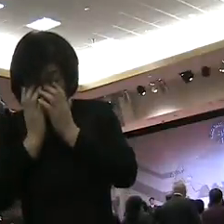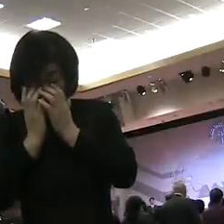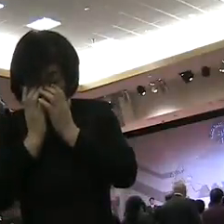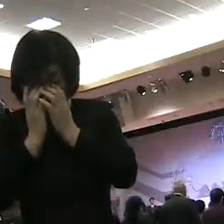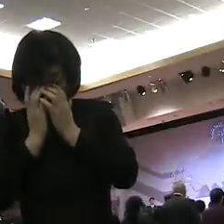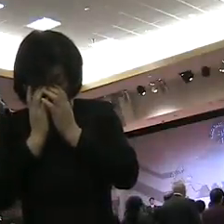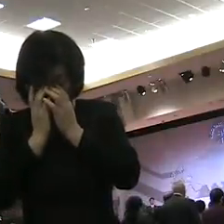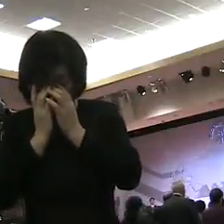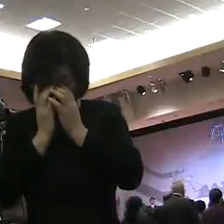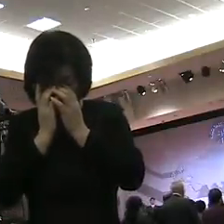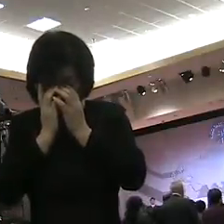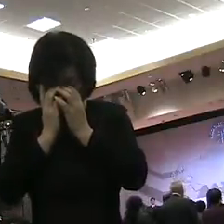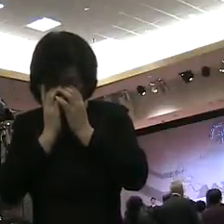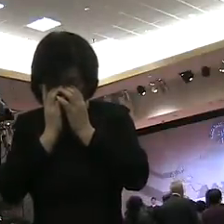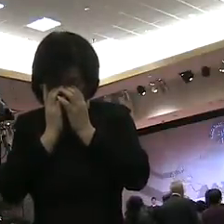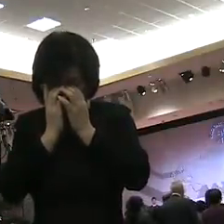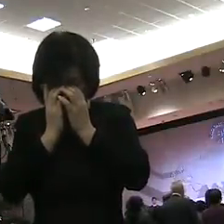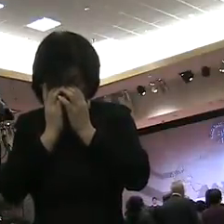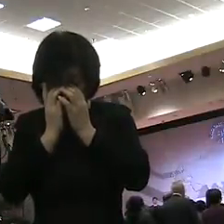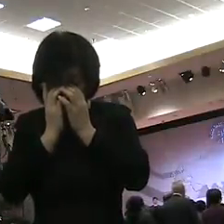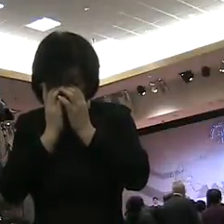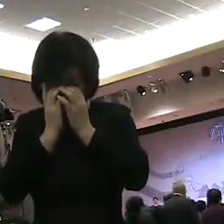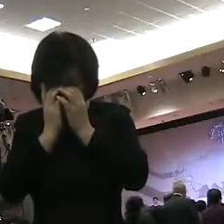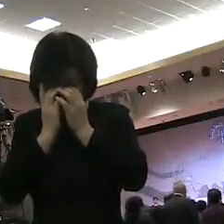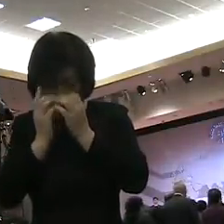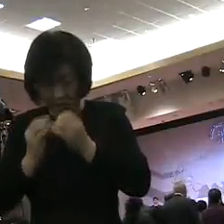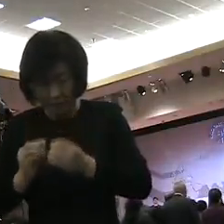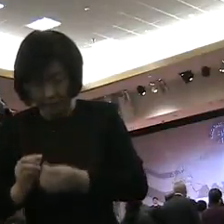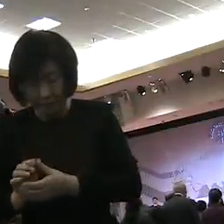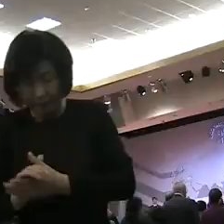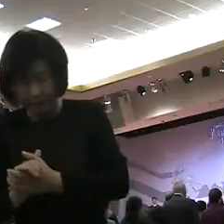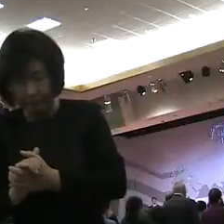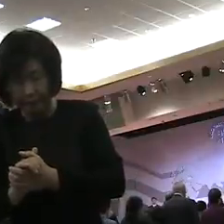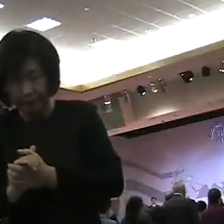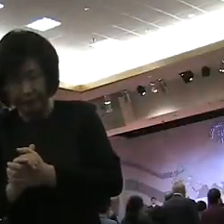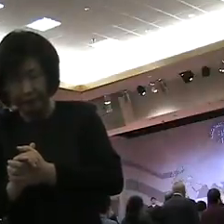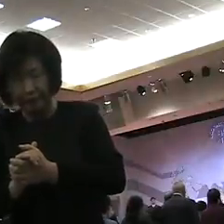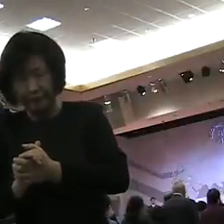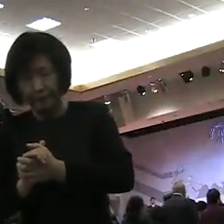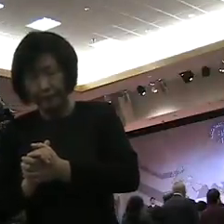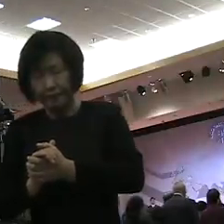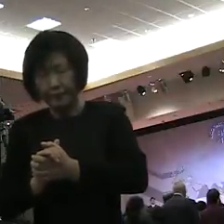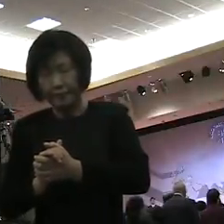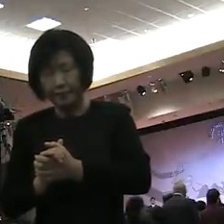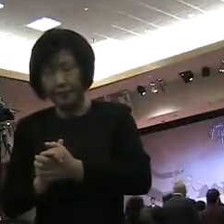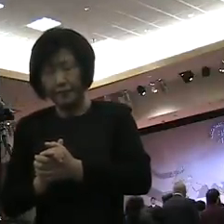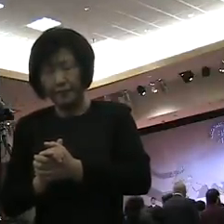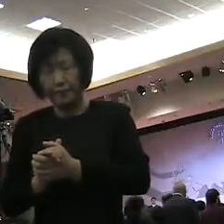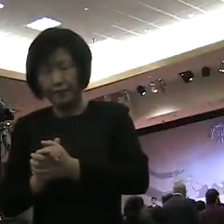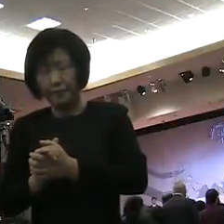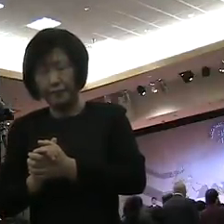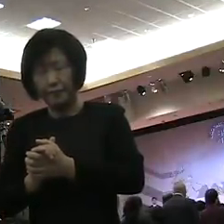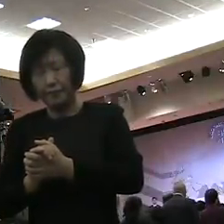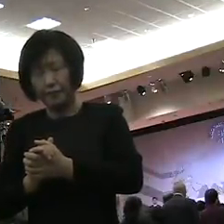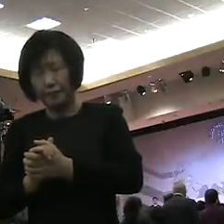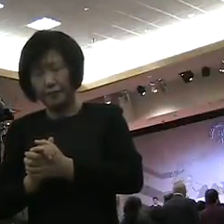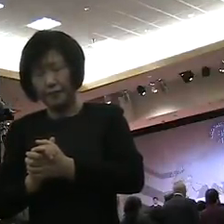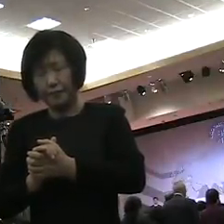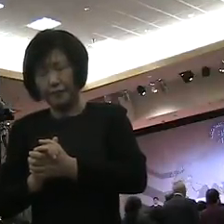우리의 간절한 기도에 가장 좋은 것으로 응답하시는 우리 주님께 온 마음 다해 사랑합니다